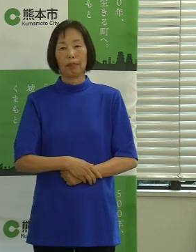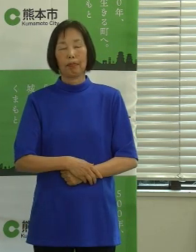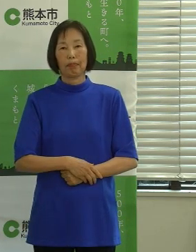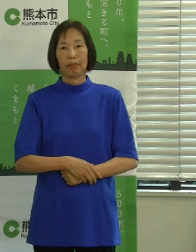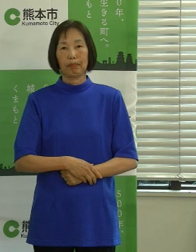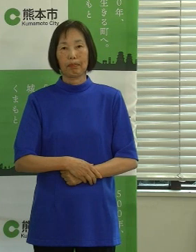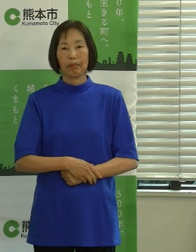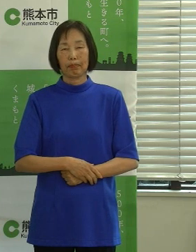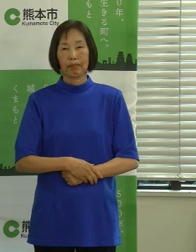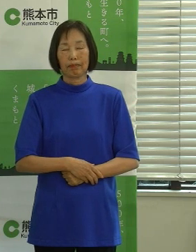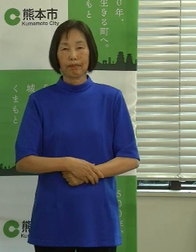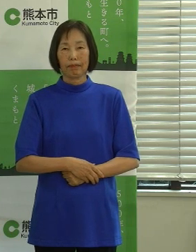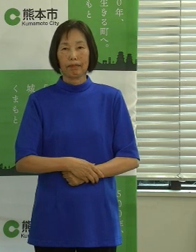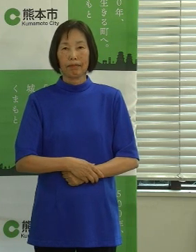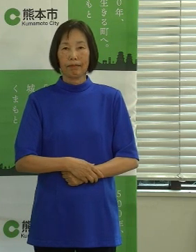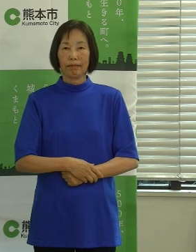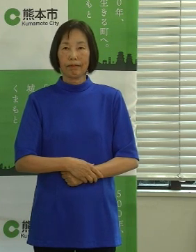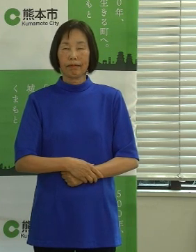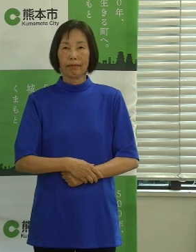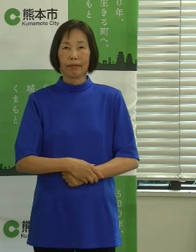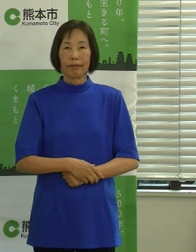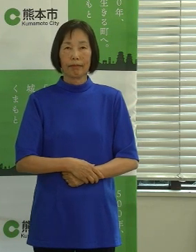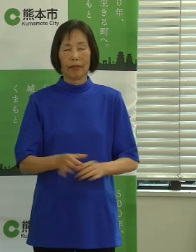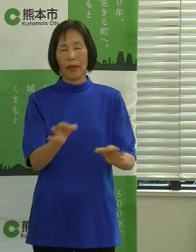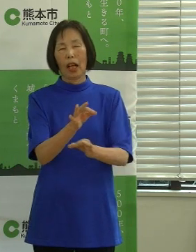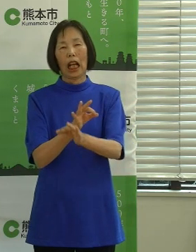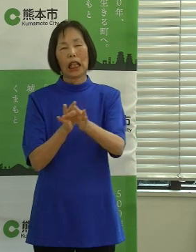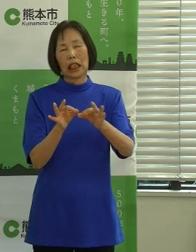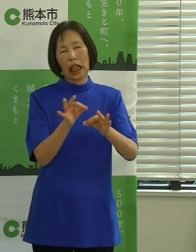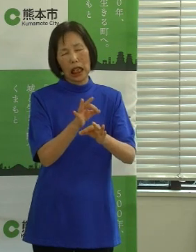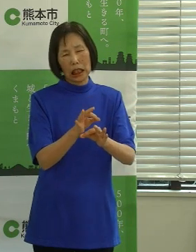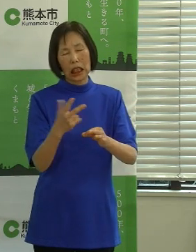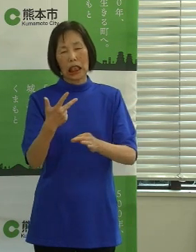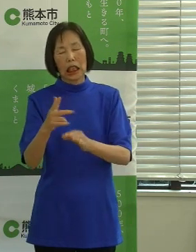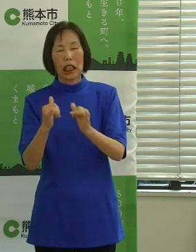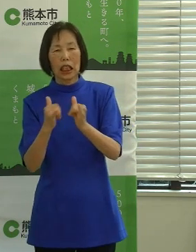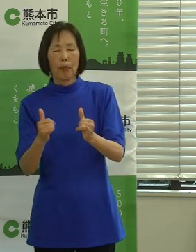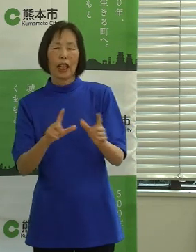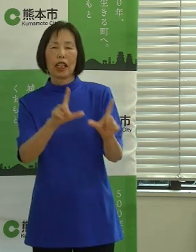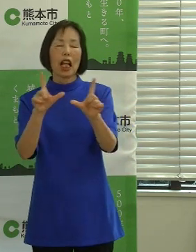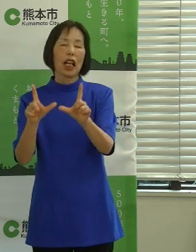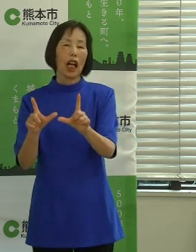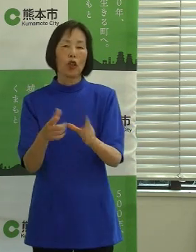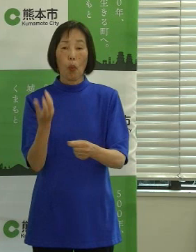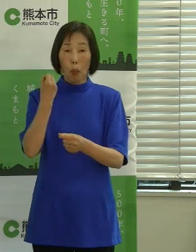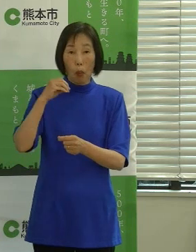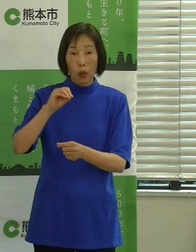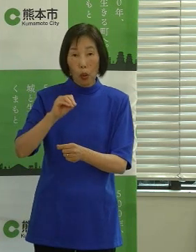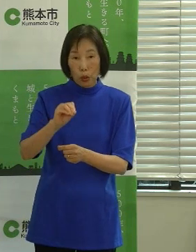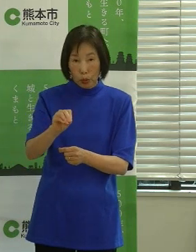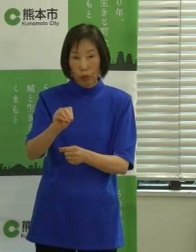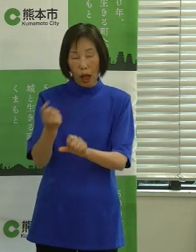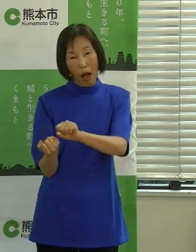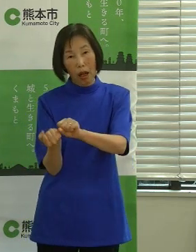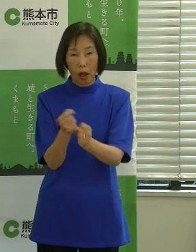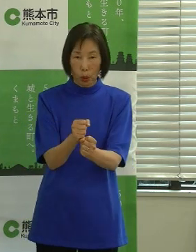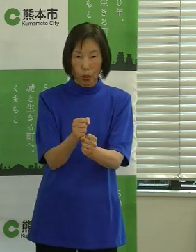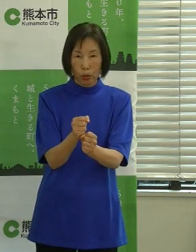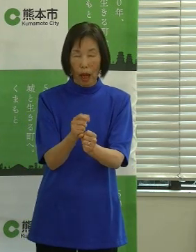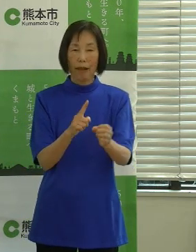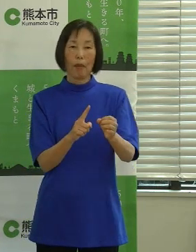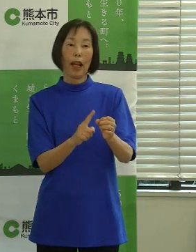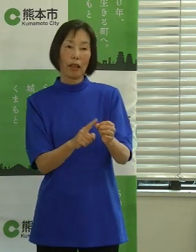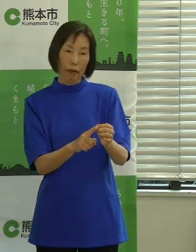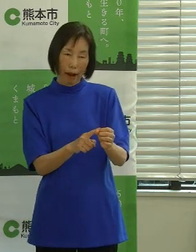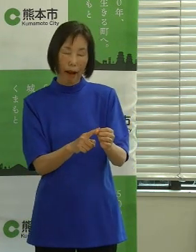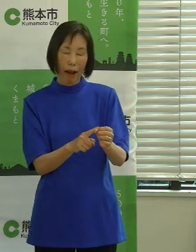まあ、少なくともですね、やっぱりこの経済や市民生活を元に回復をしていくためにはですね、まあ、